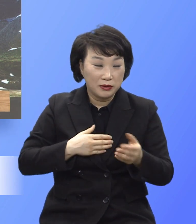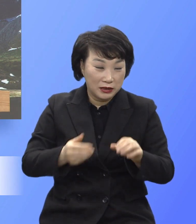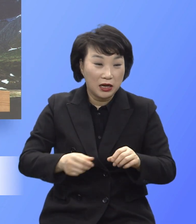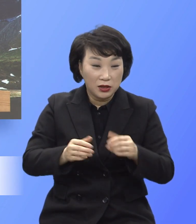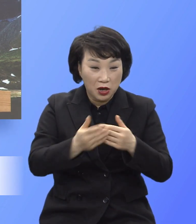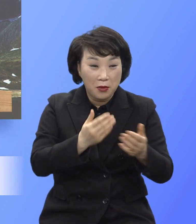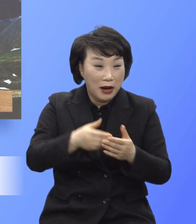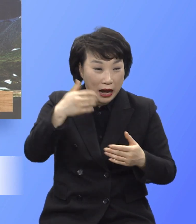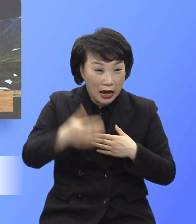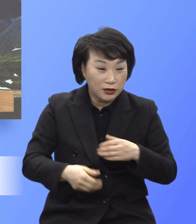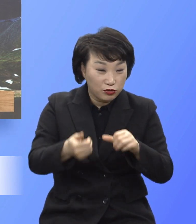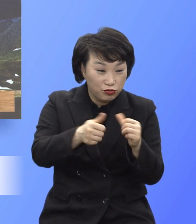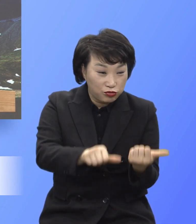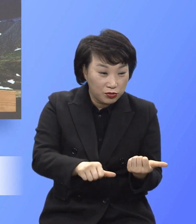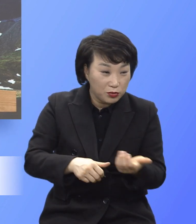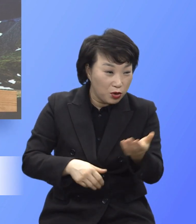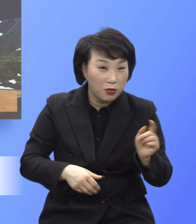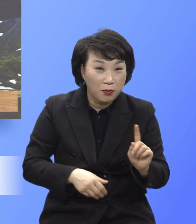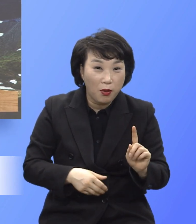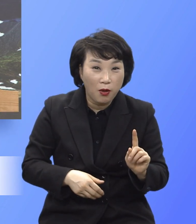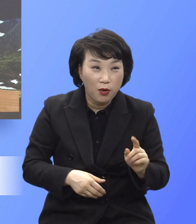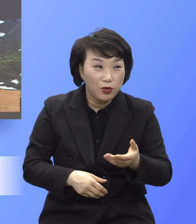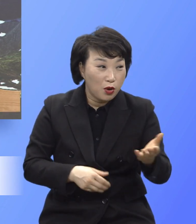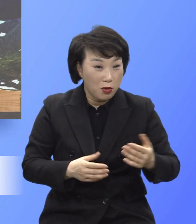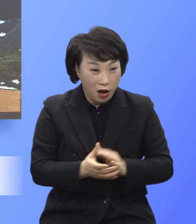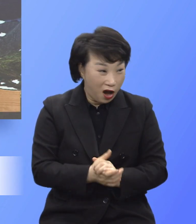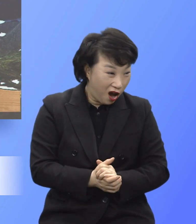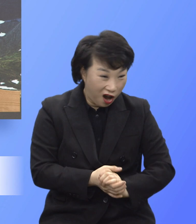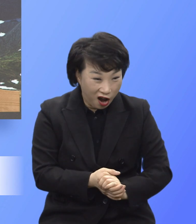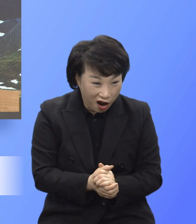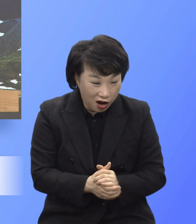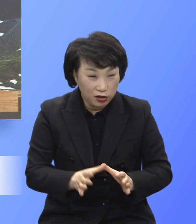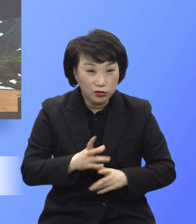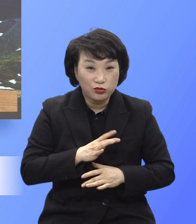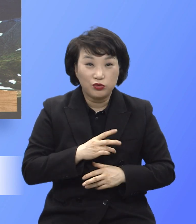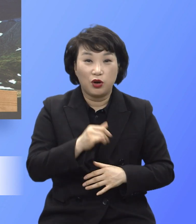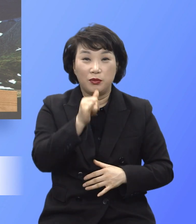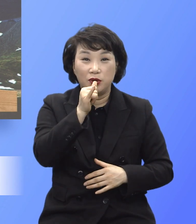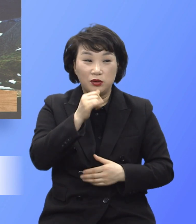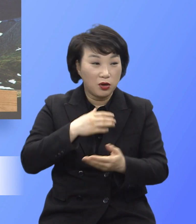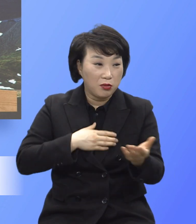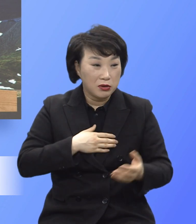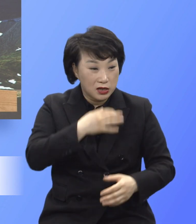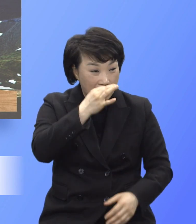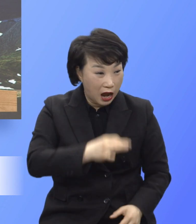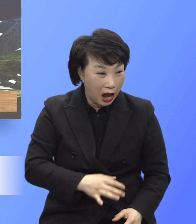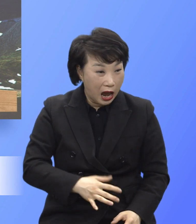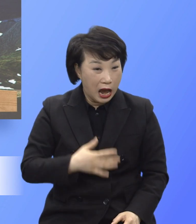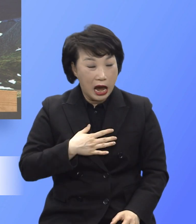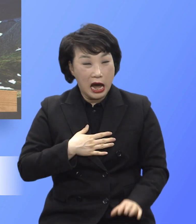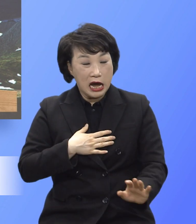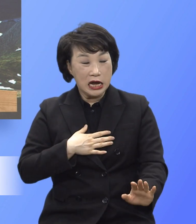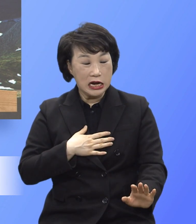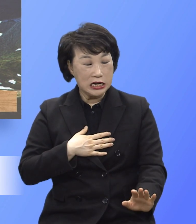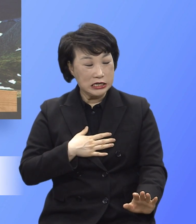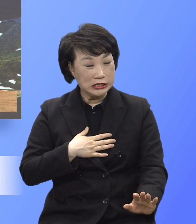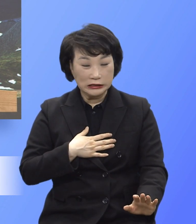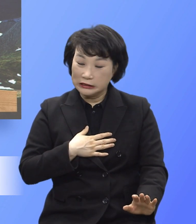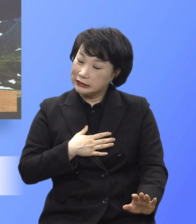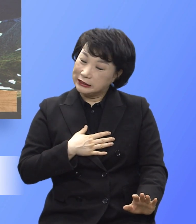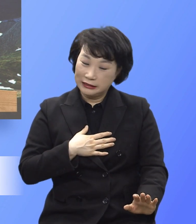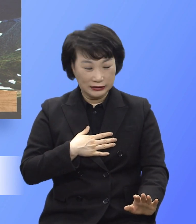죽음이 이게 어떨 건가 하고 나도 모르게 두렵고 힘들고, 정말로